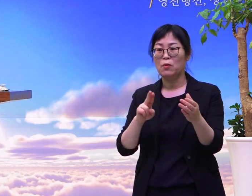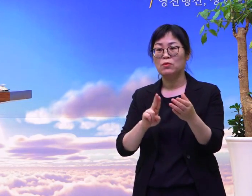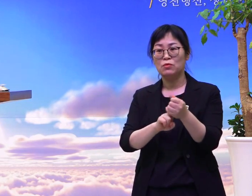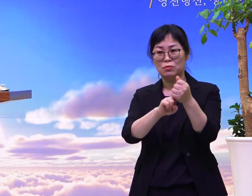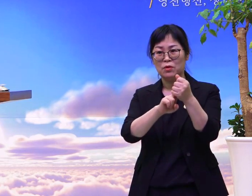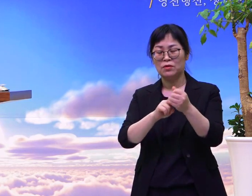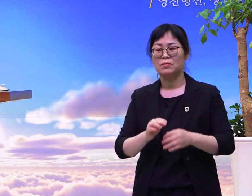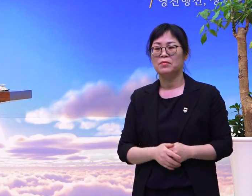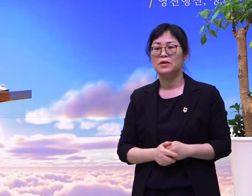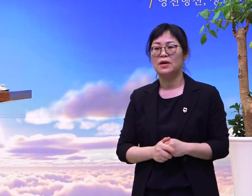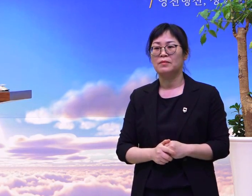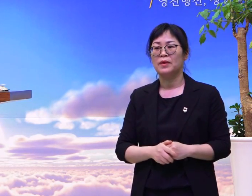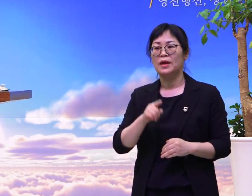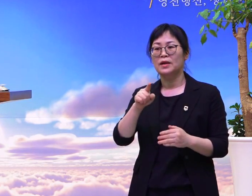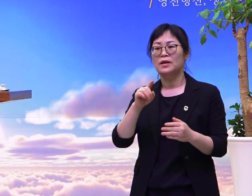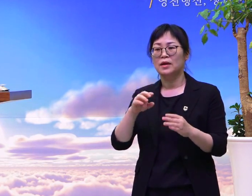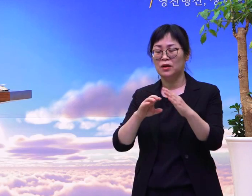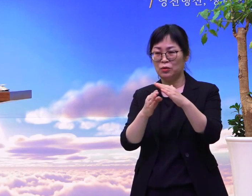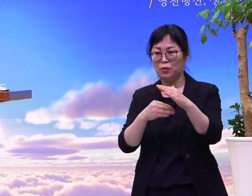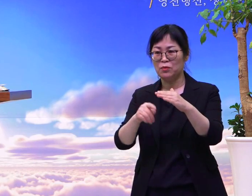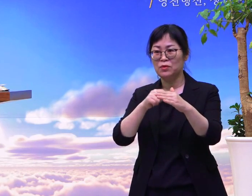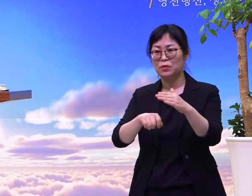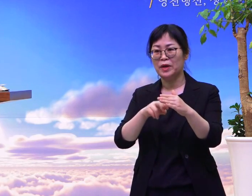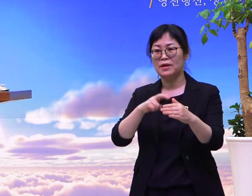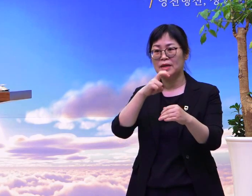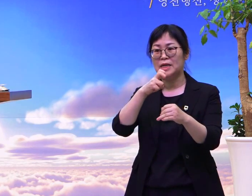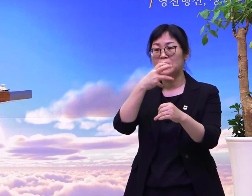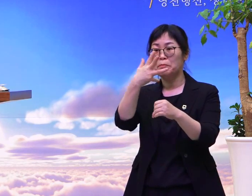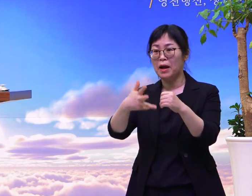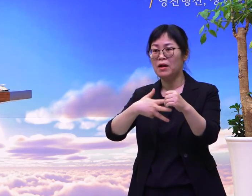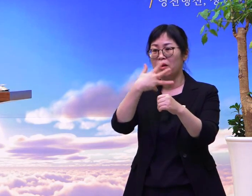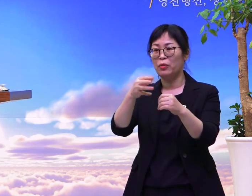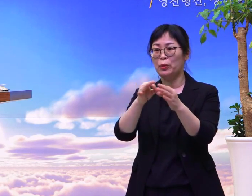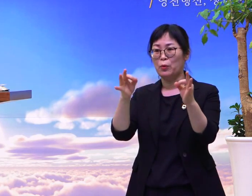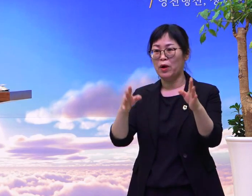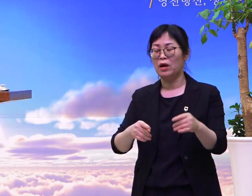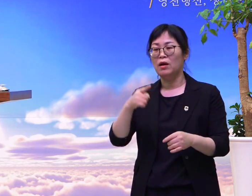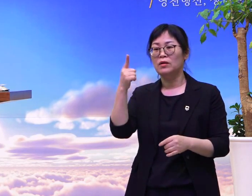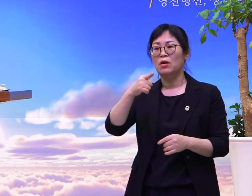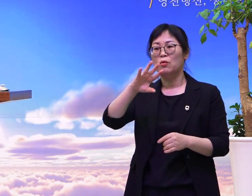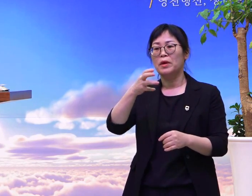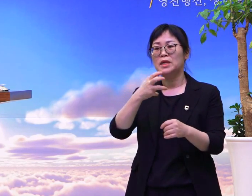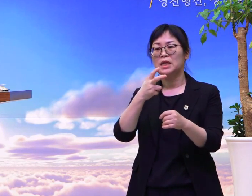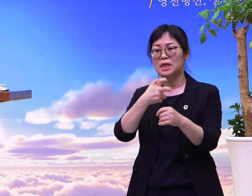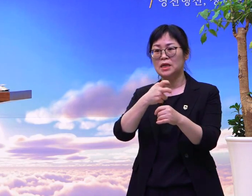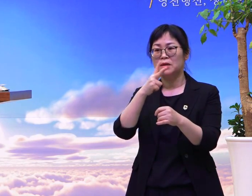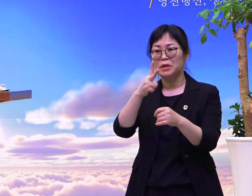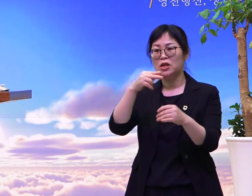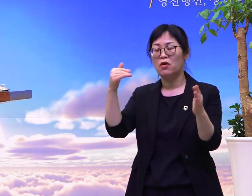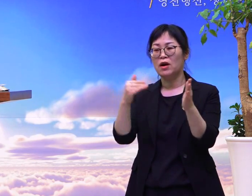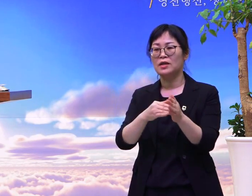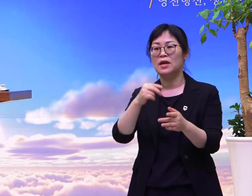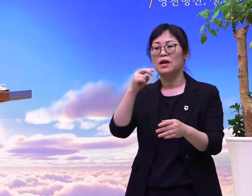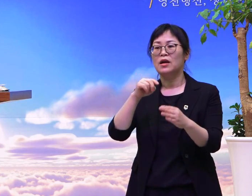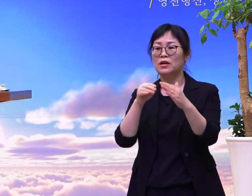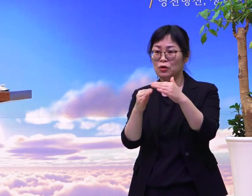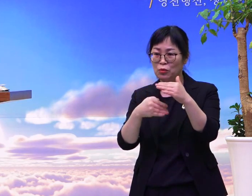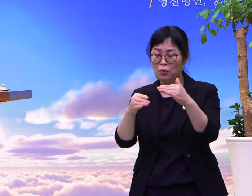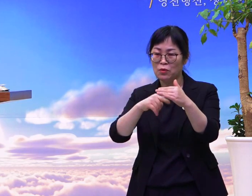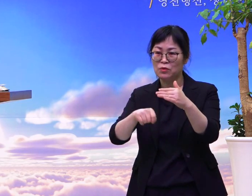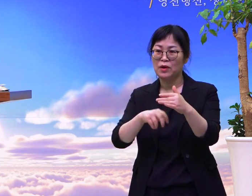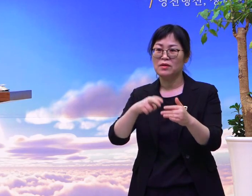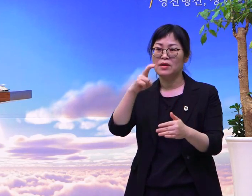됐습니다. 그 동굴 속에서 28년 동안 1972년이 될 때까지 그 동굴에서 28년 동안